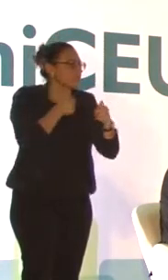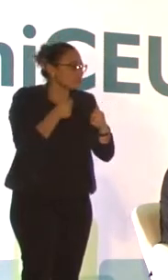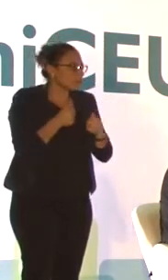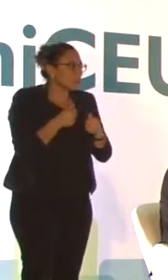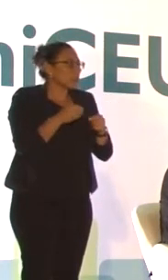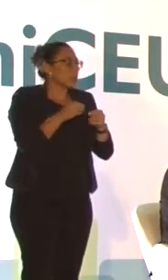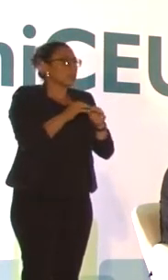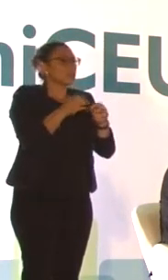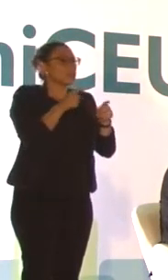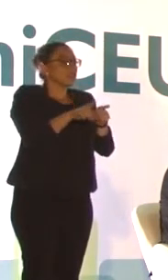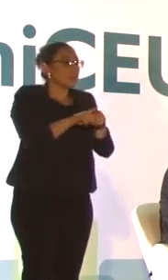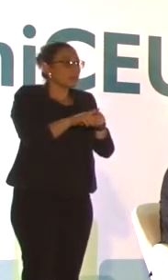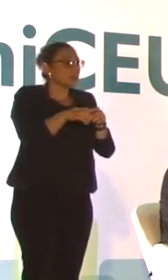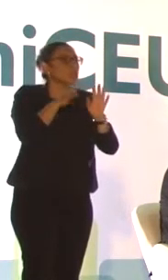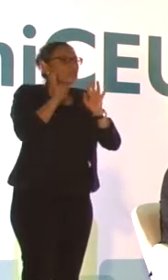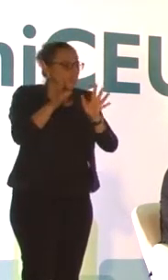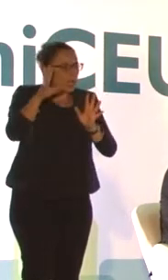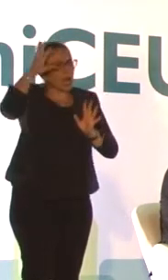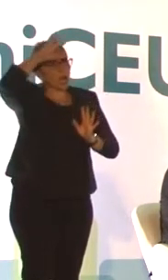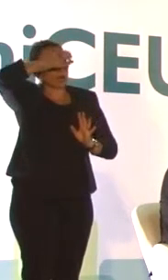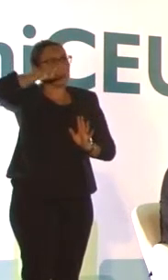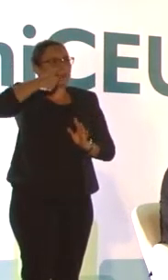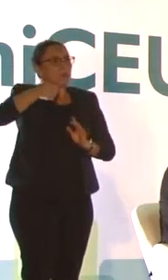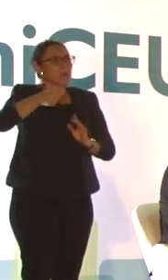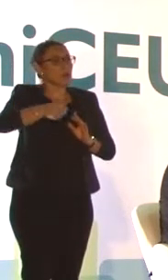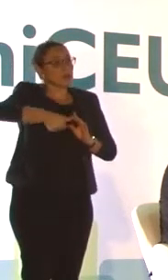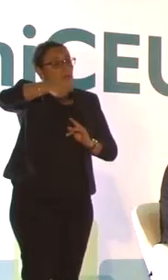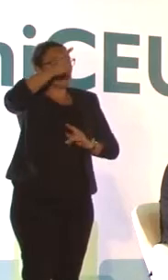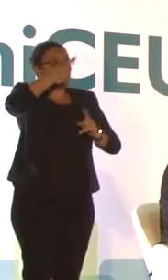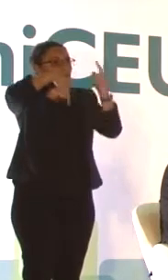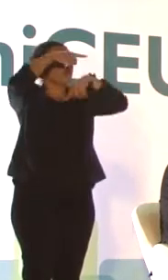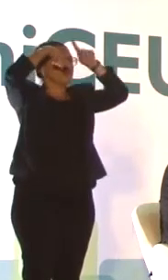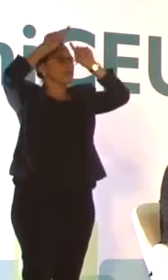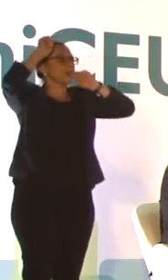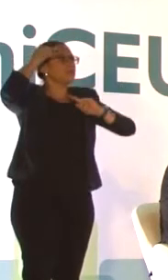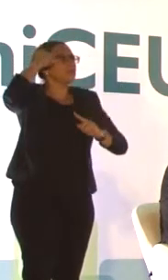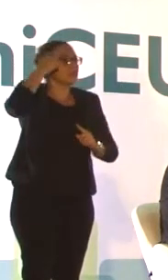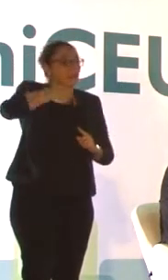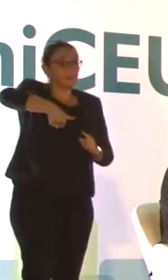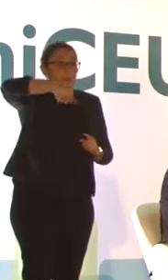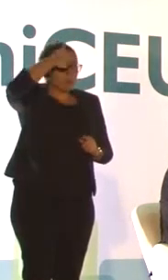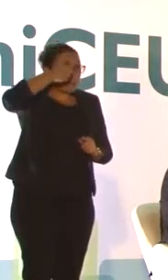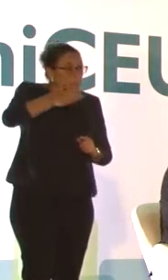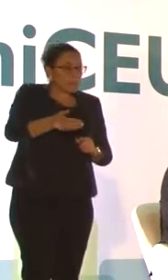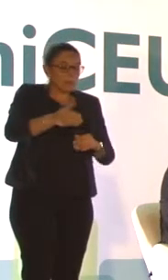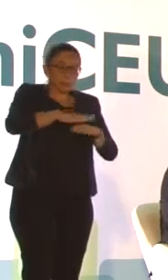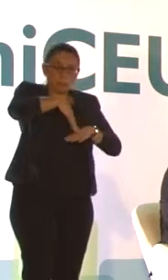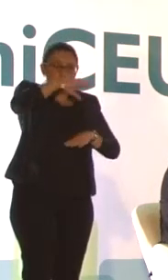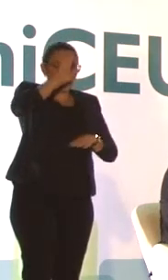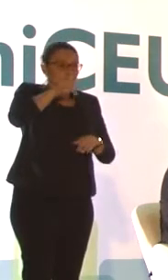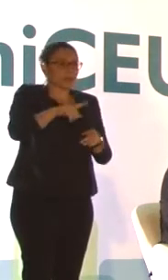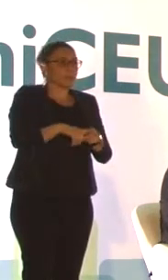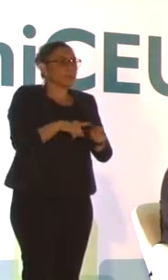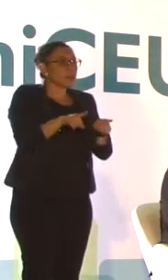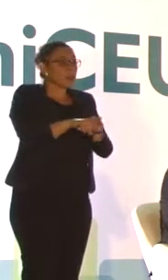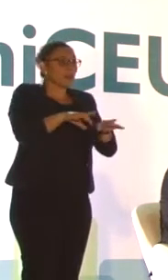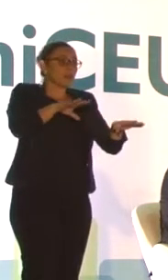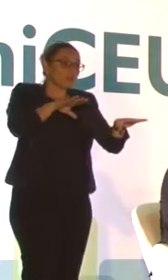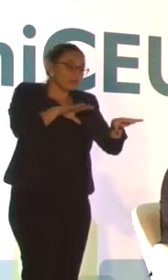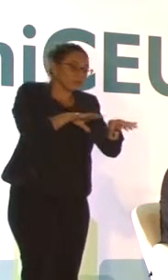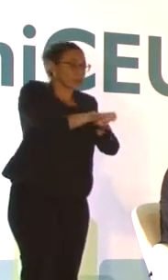a extensão do conhecimento, o desenvolvimento do pensamento crítico, mas a formação das pessoas é